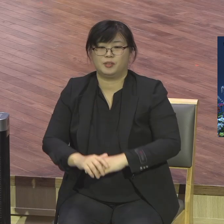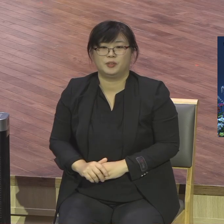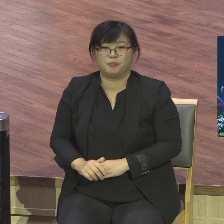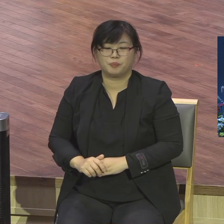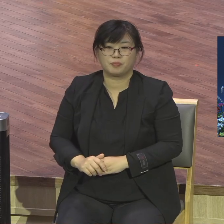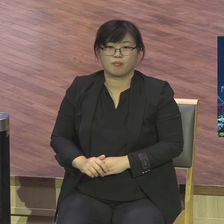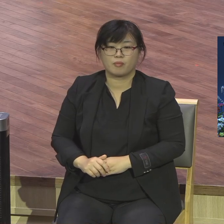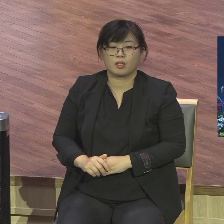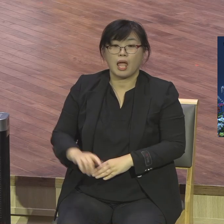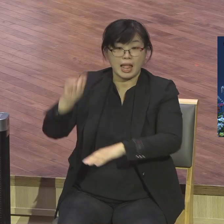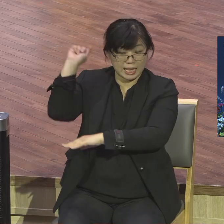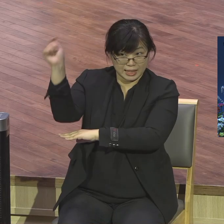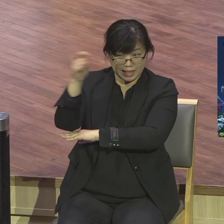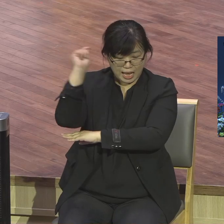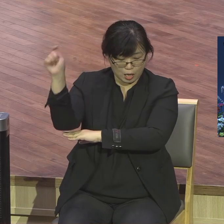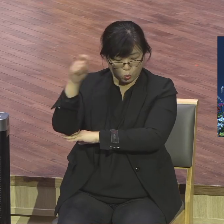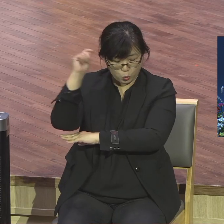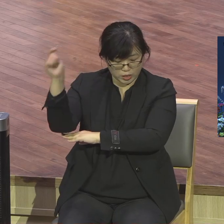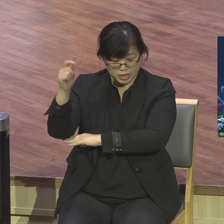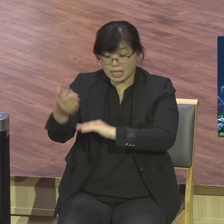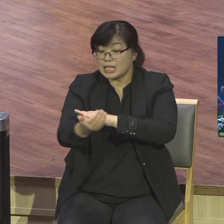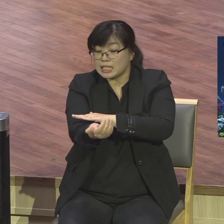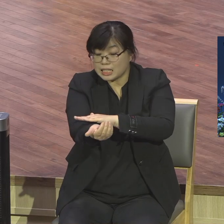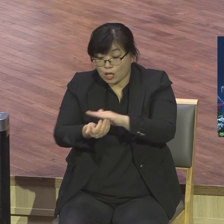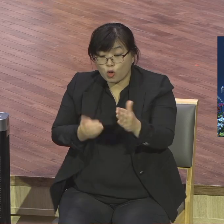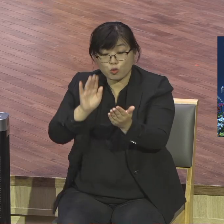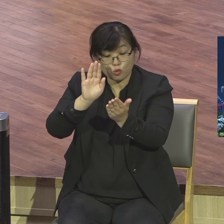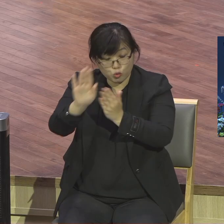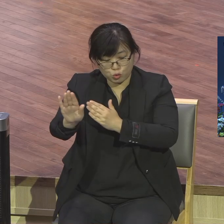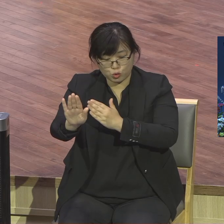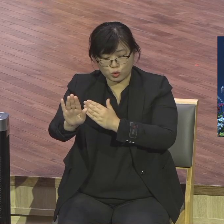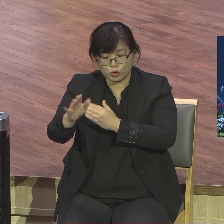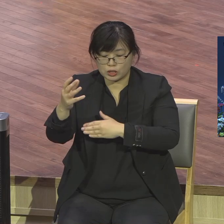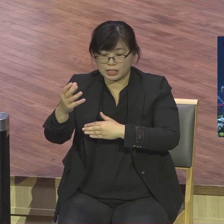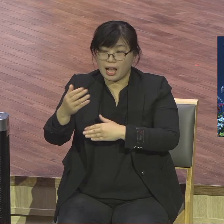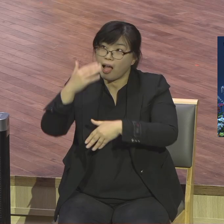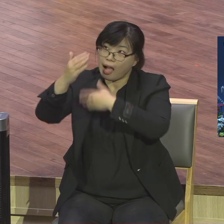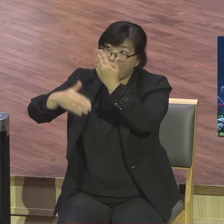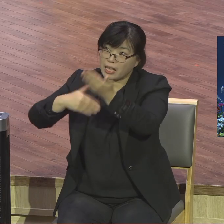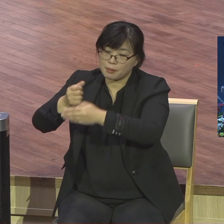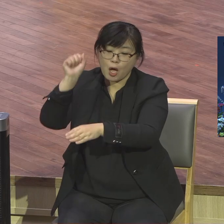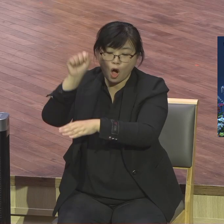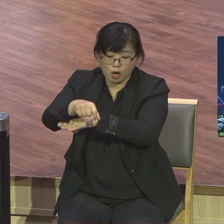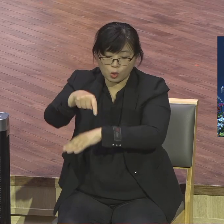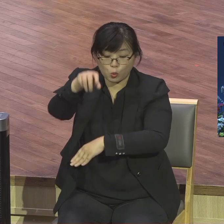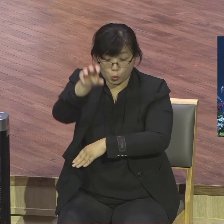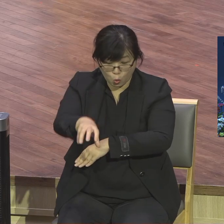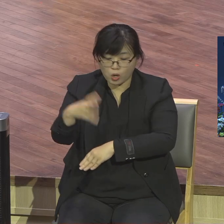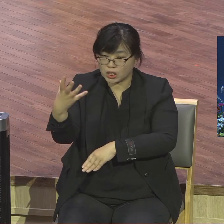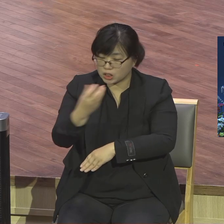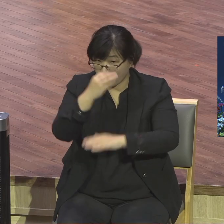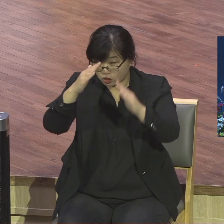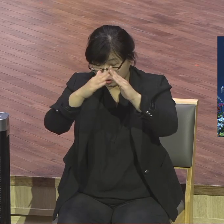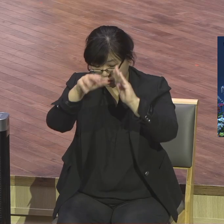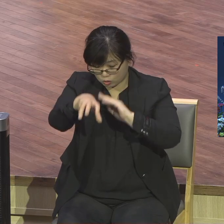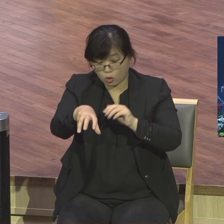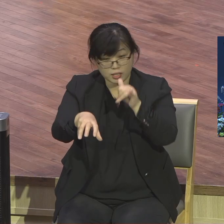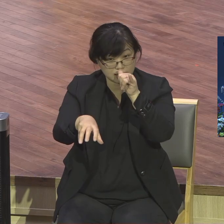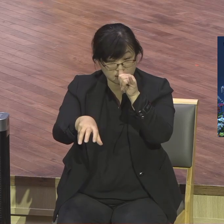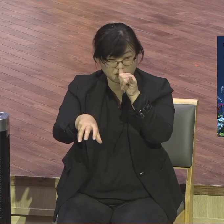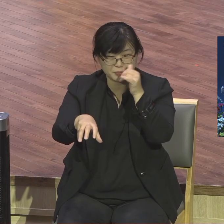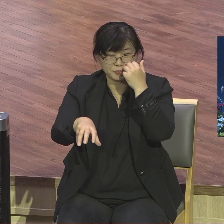이후에 예루살렘 성전을 가리킵니다 구약시대에는 이스라엘 백성들이요 중앙성수에서만